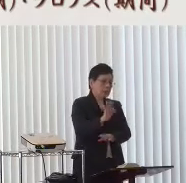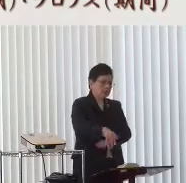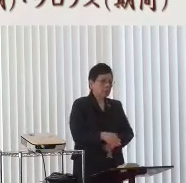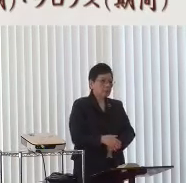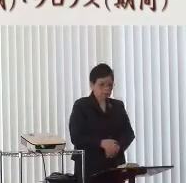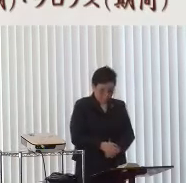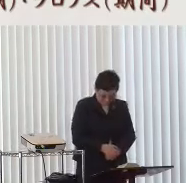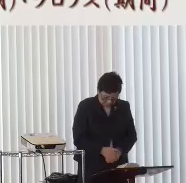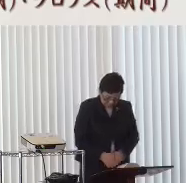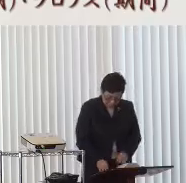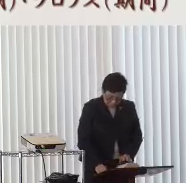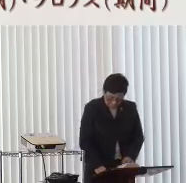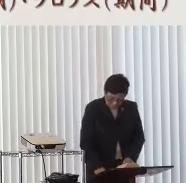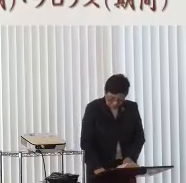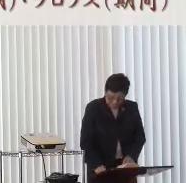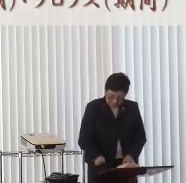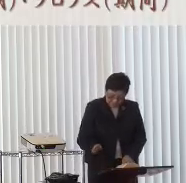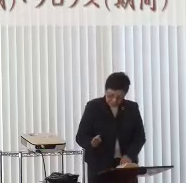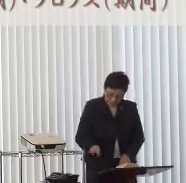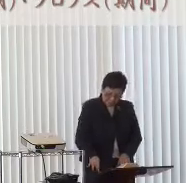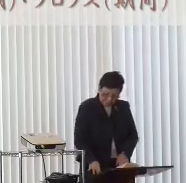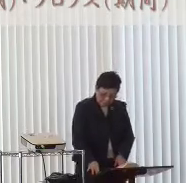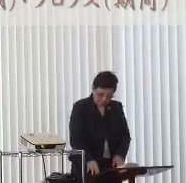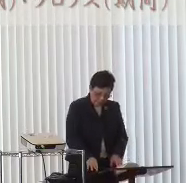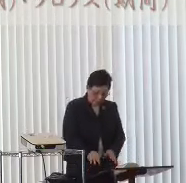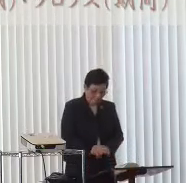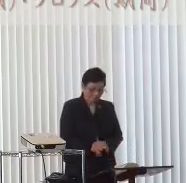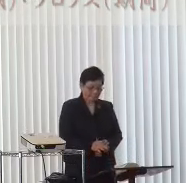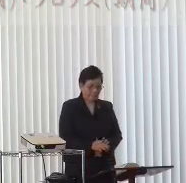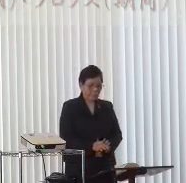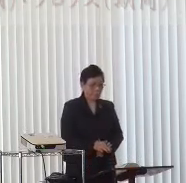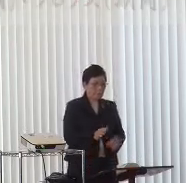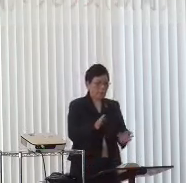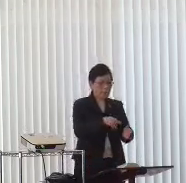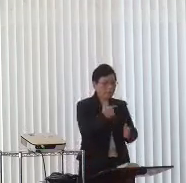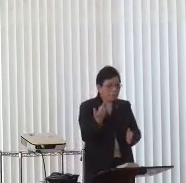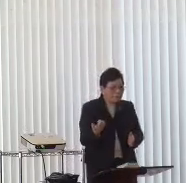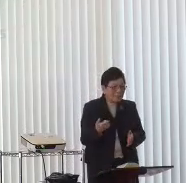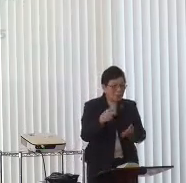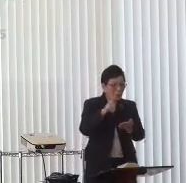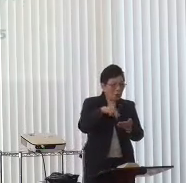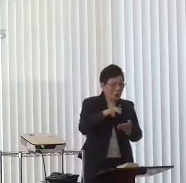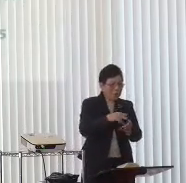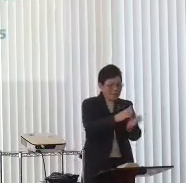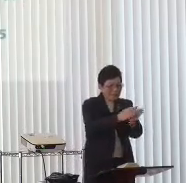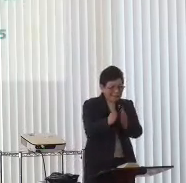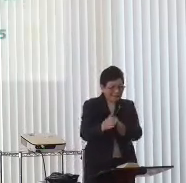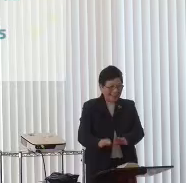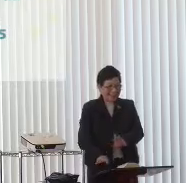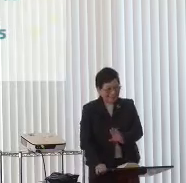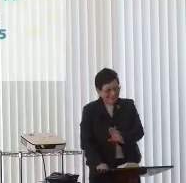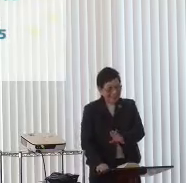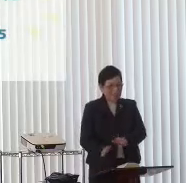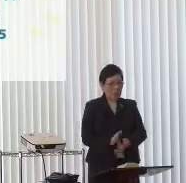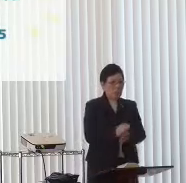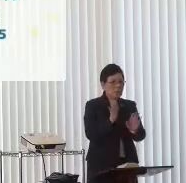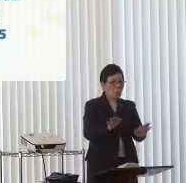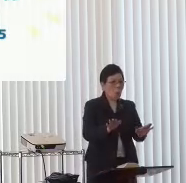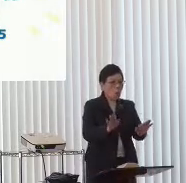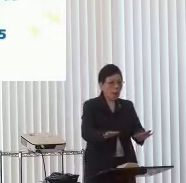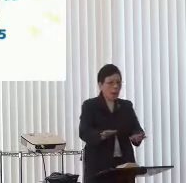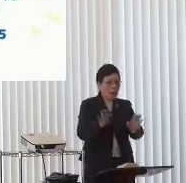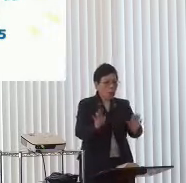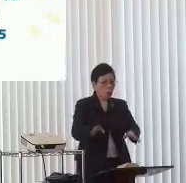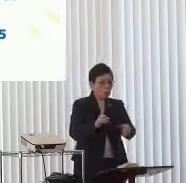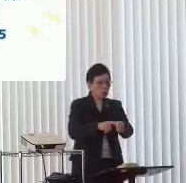ぜひまた YouTube にも上がっておりますので、興味のある方はご覧いただければと思います。さて今日はですね、今年